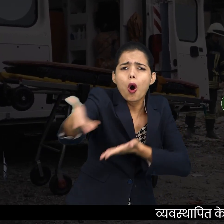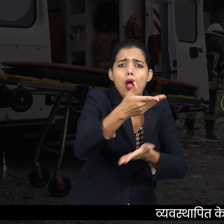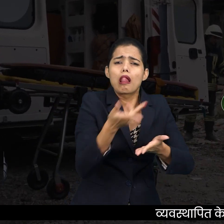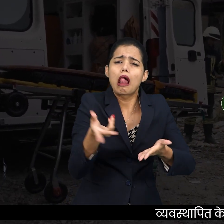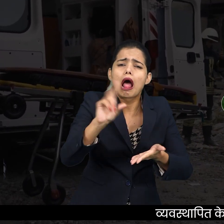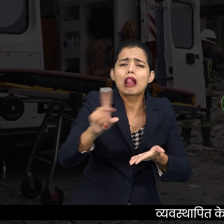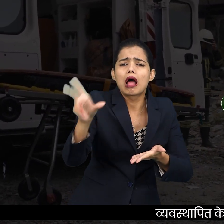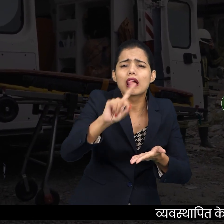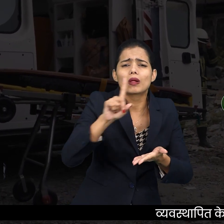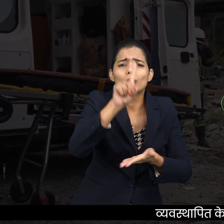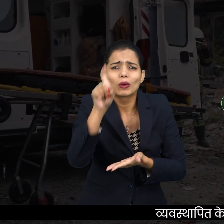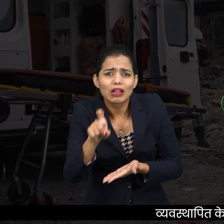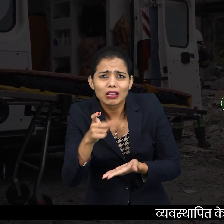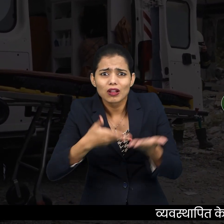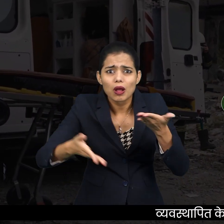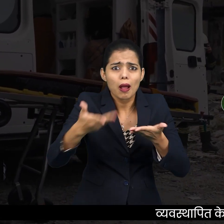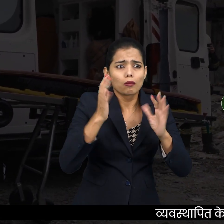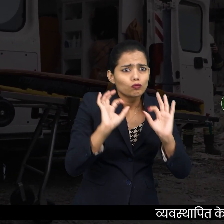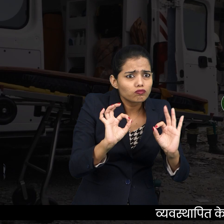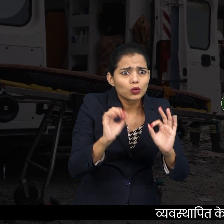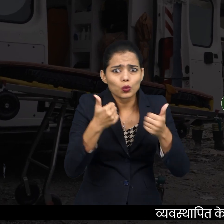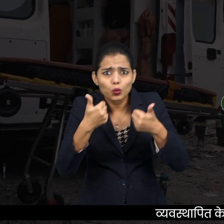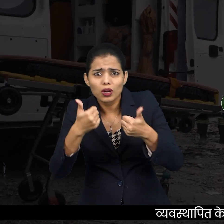व्यवस्थापित केली लक्षात घ्या.